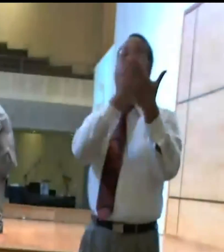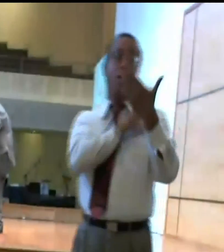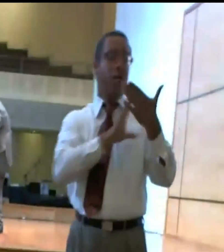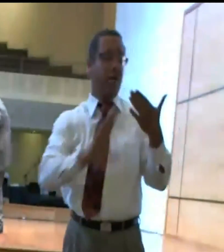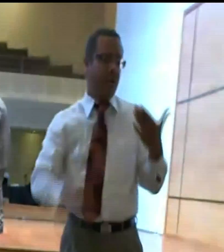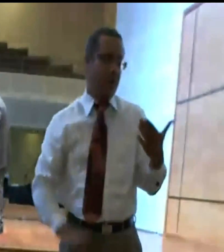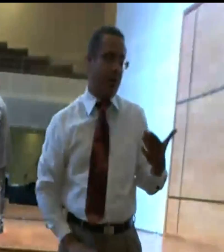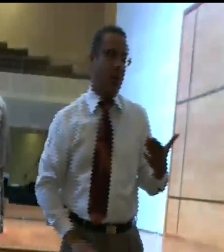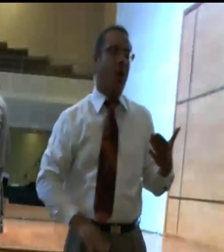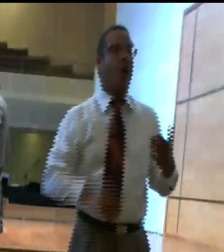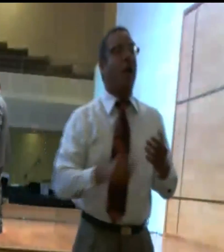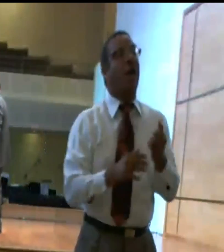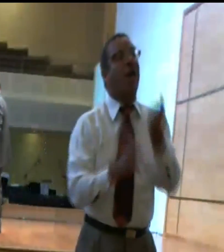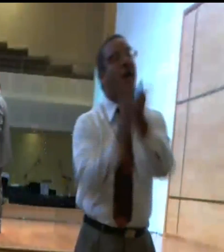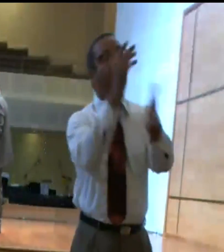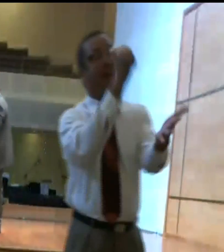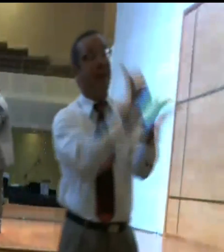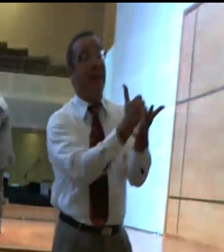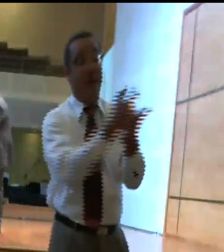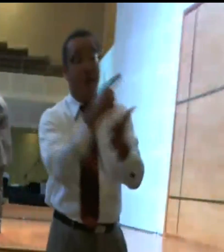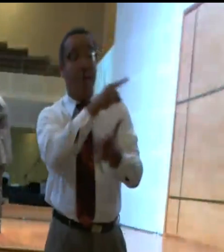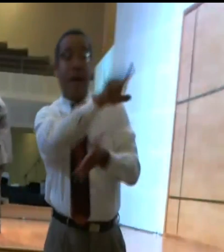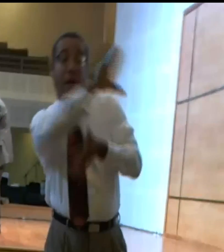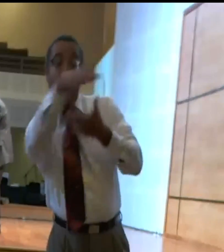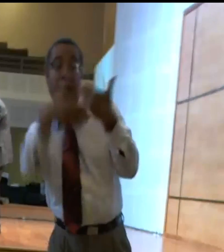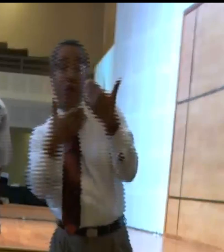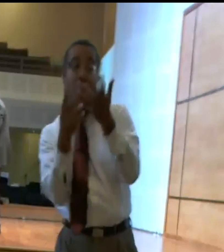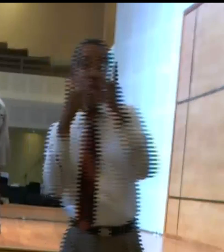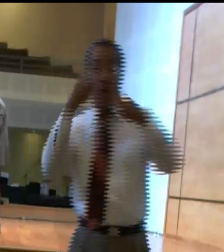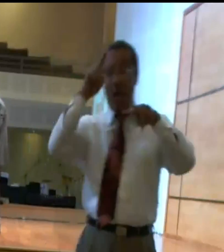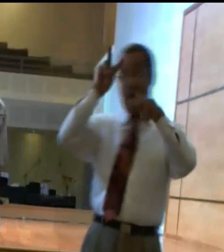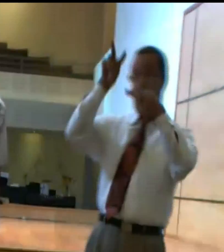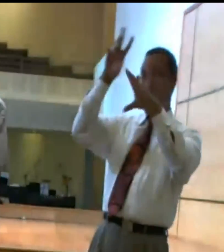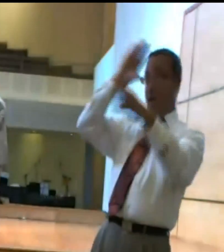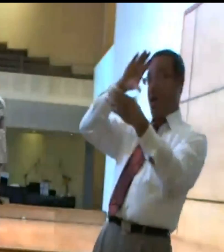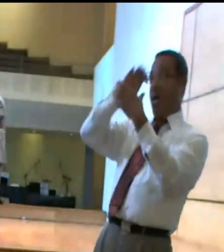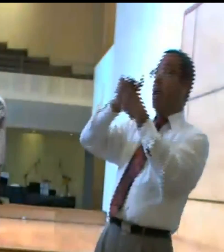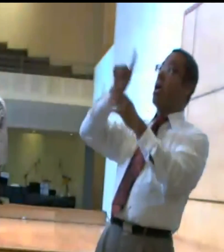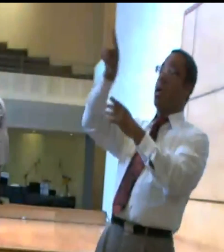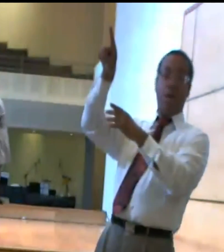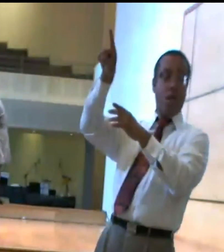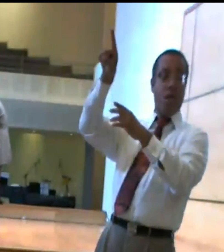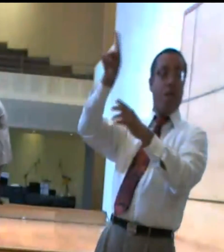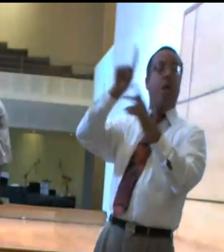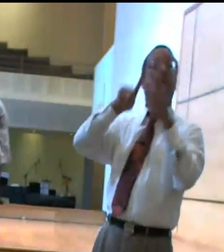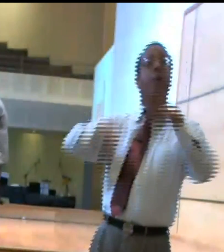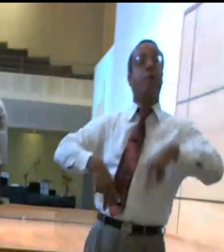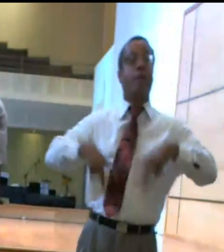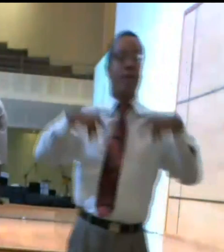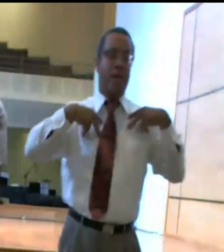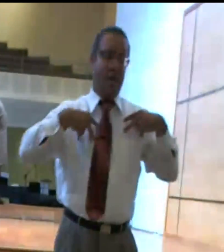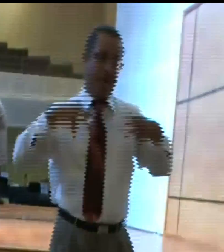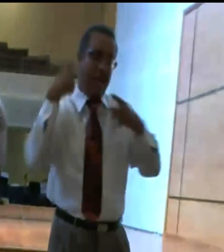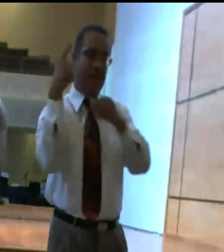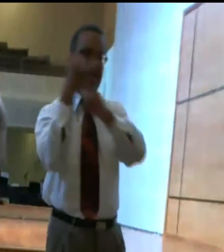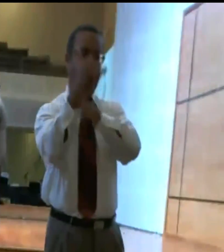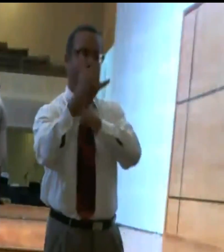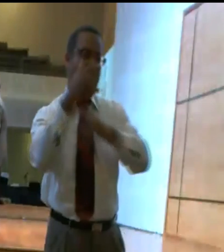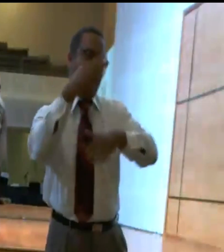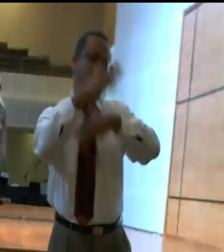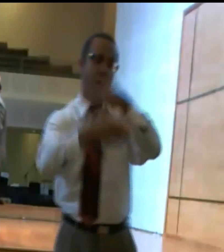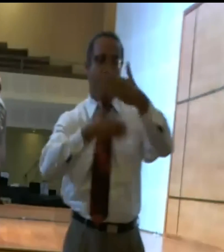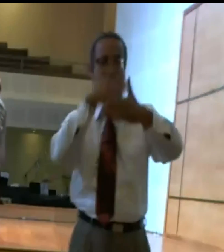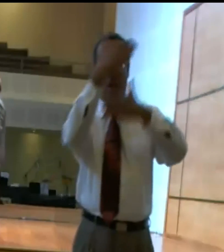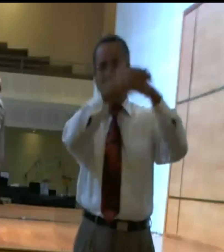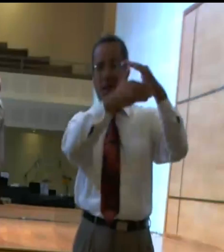cruz del Calvario. De modo que el hombre sabio es aquel que vive conscientemente en